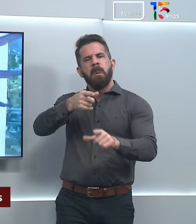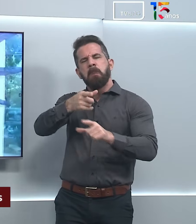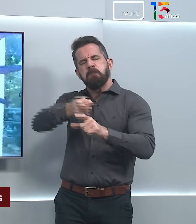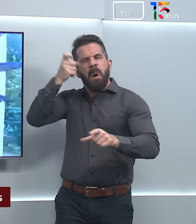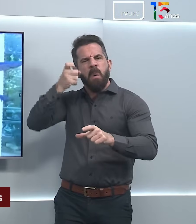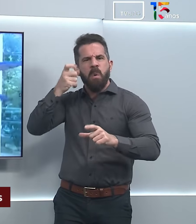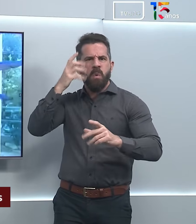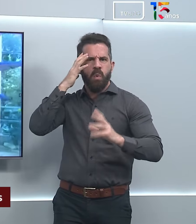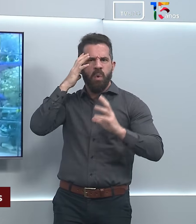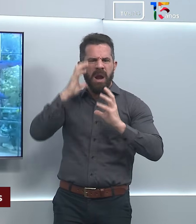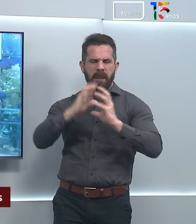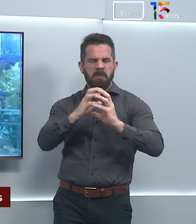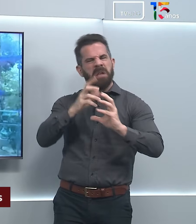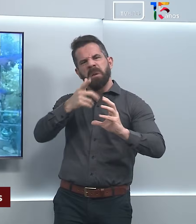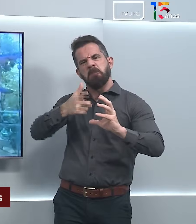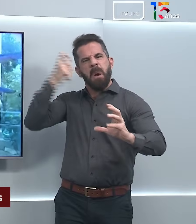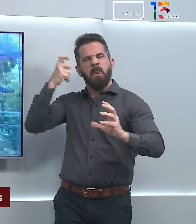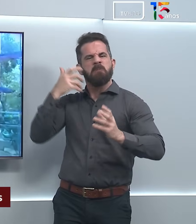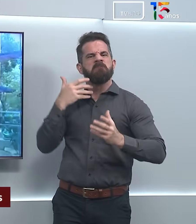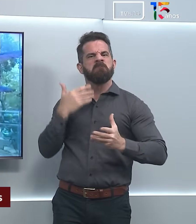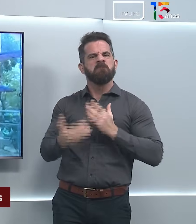miolo dela. Então,